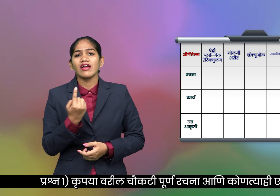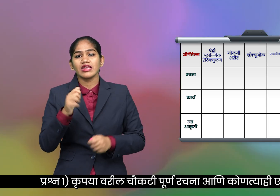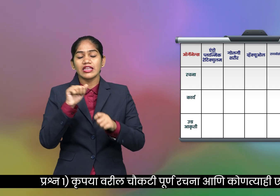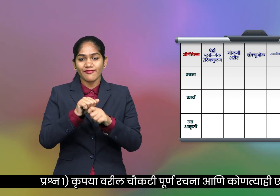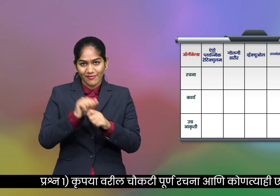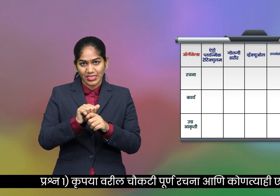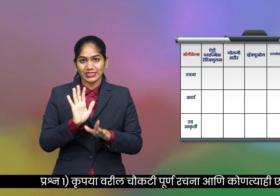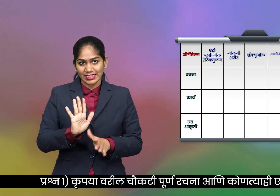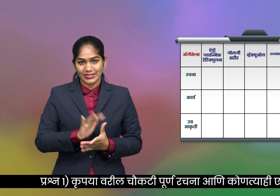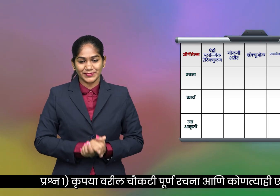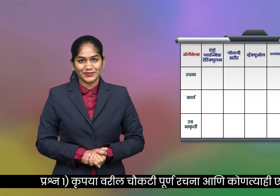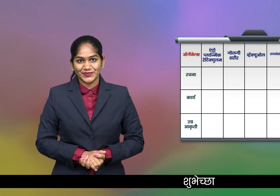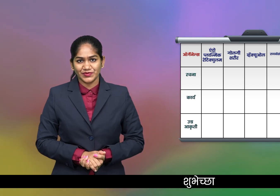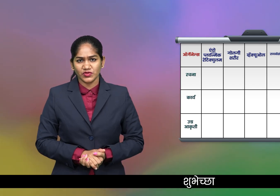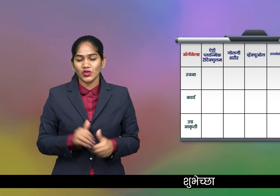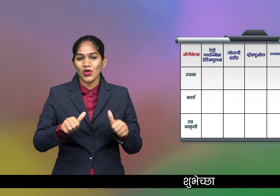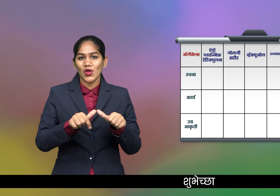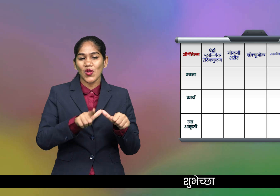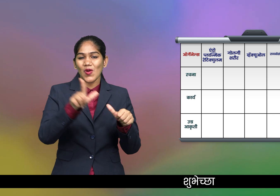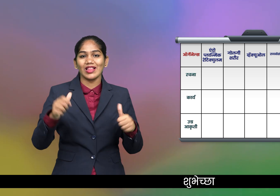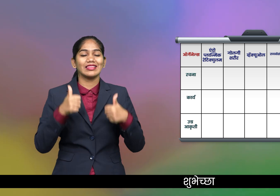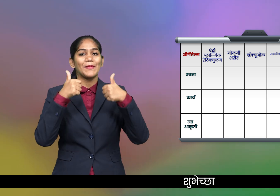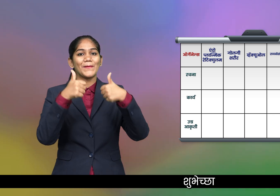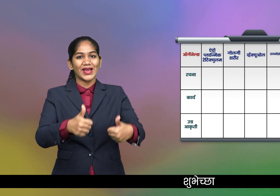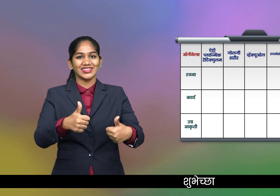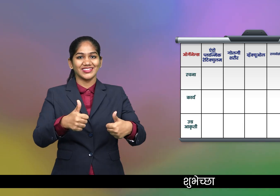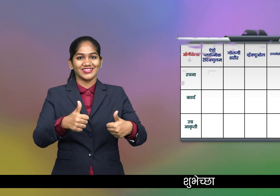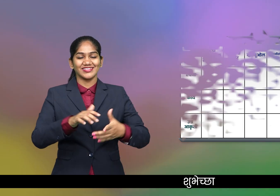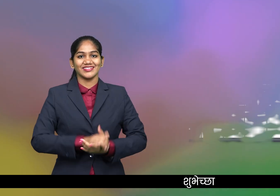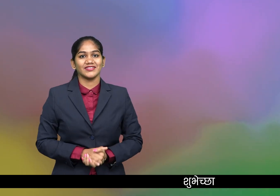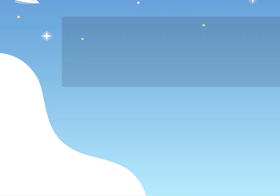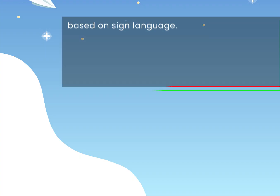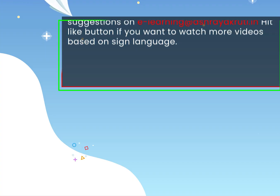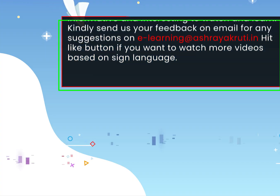शुभेच्छा.